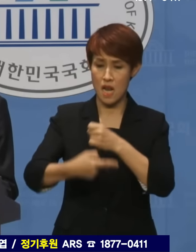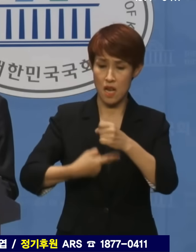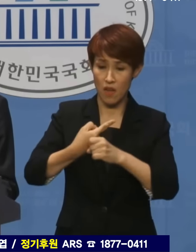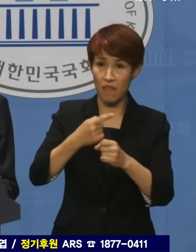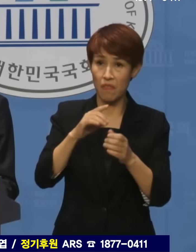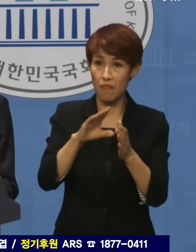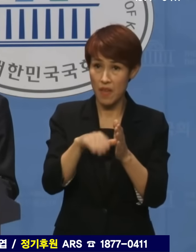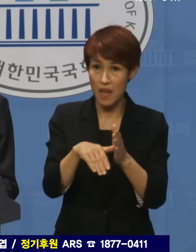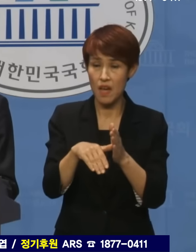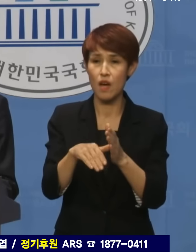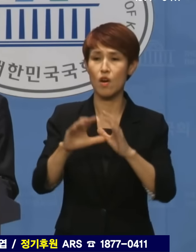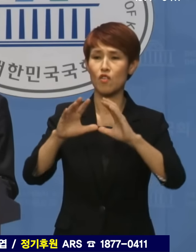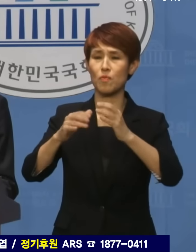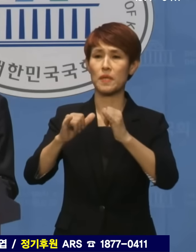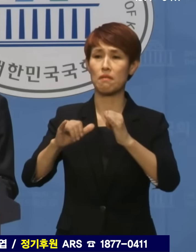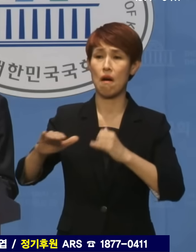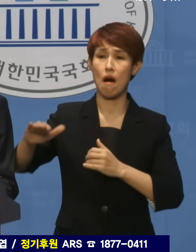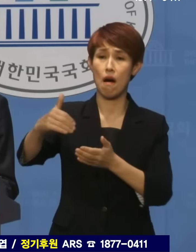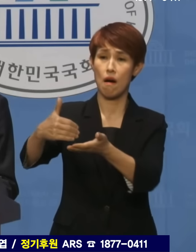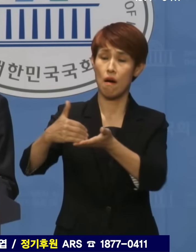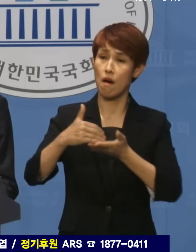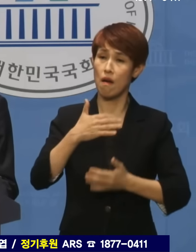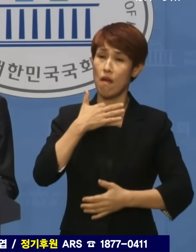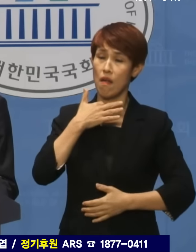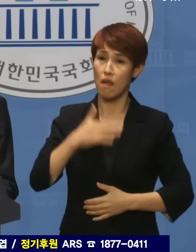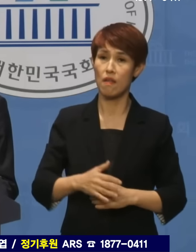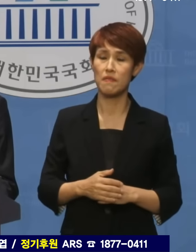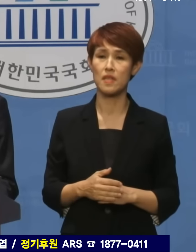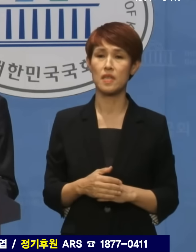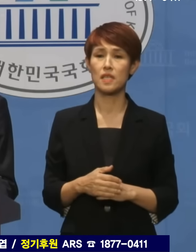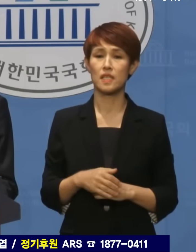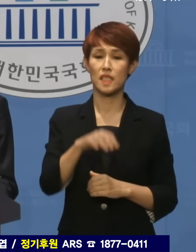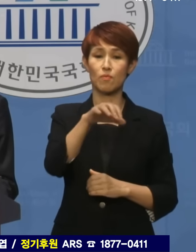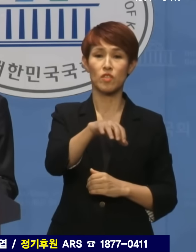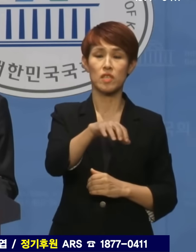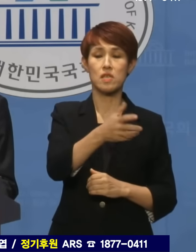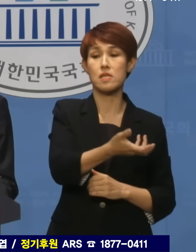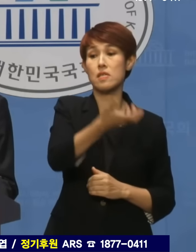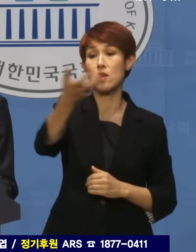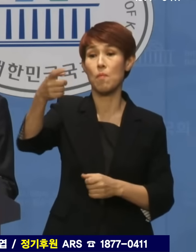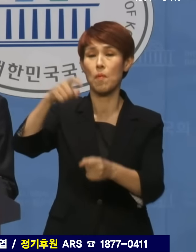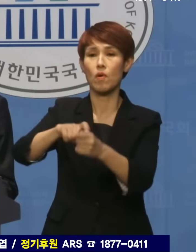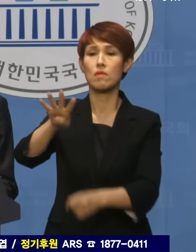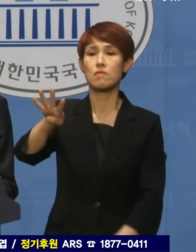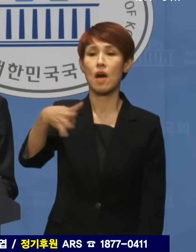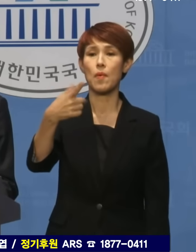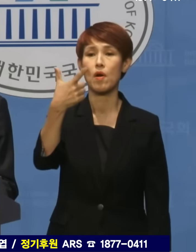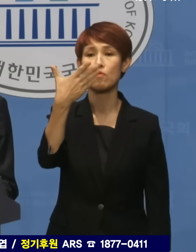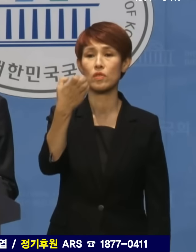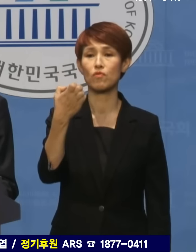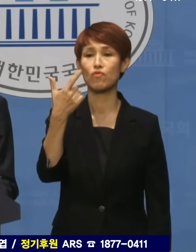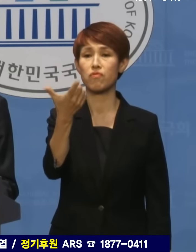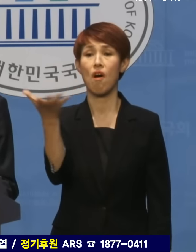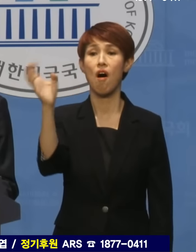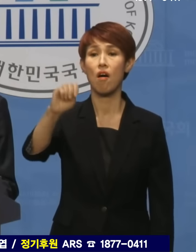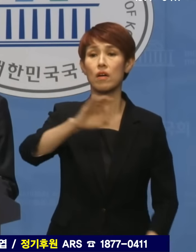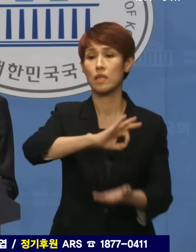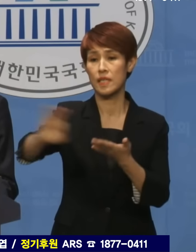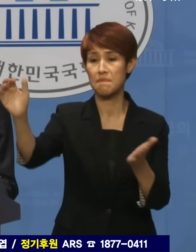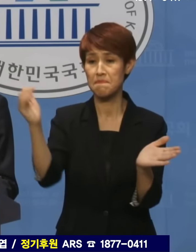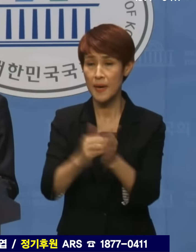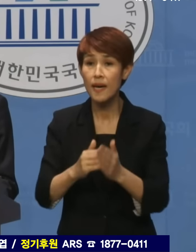차에는 국민 누구도 요청한 바 없는 집무실 이전을 위해 496억 원에 달라는